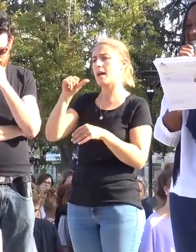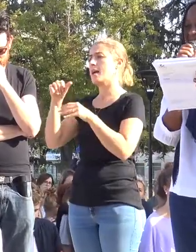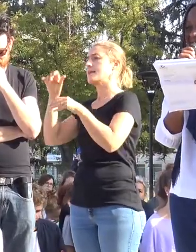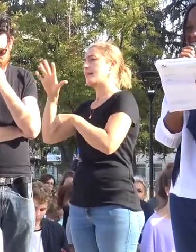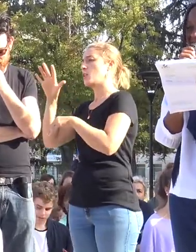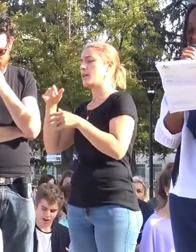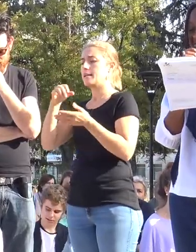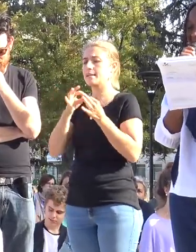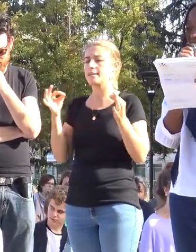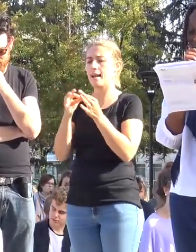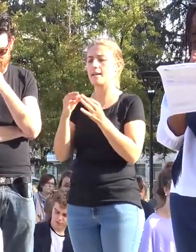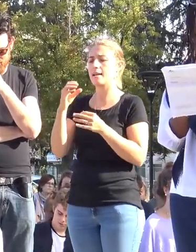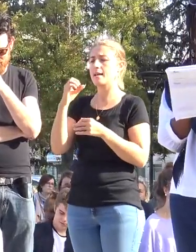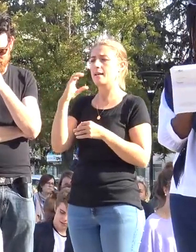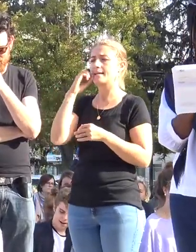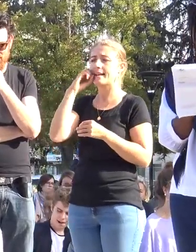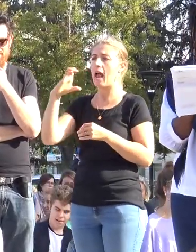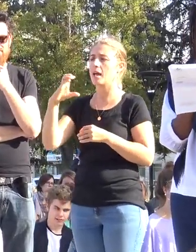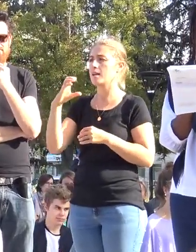la Cigarière à Nantes.